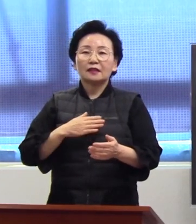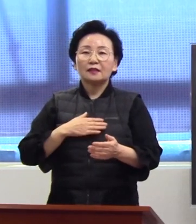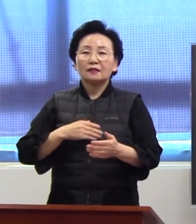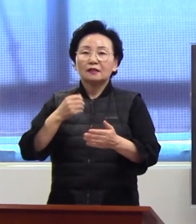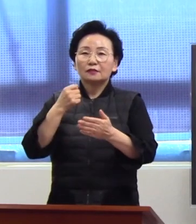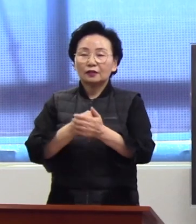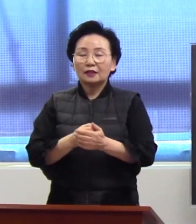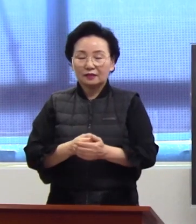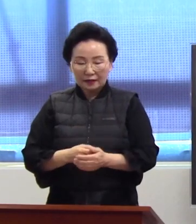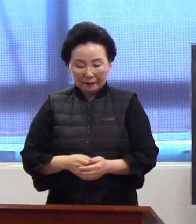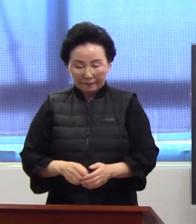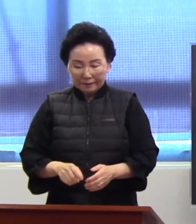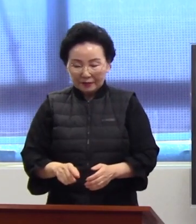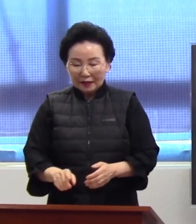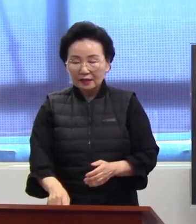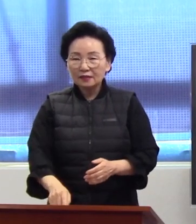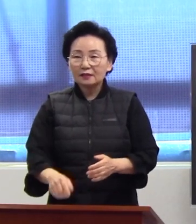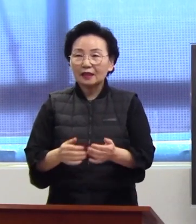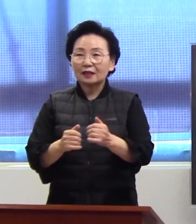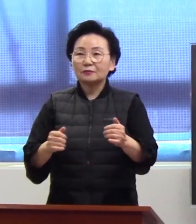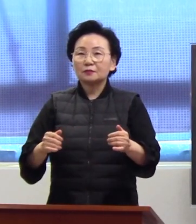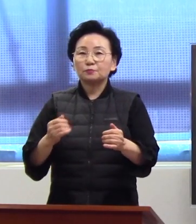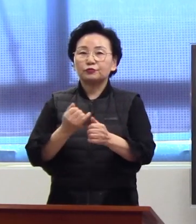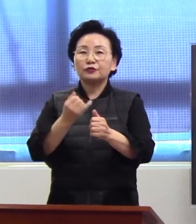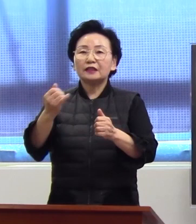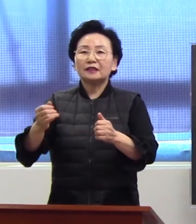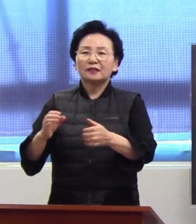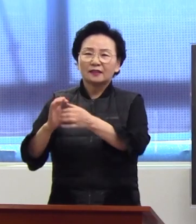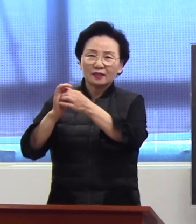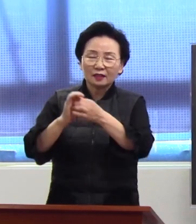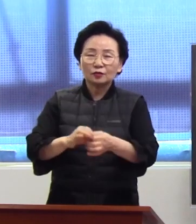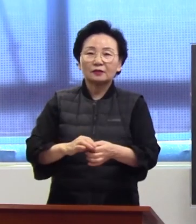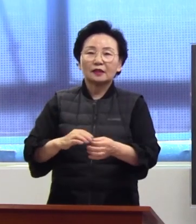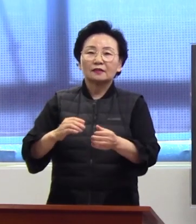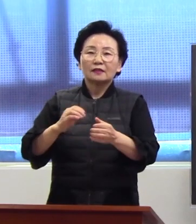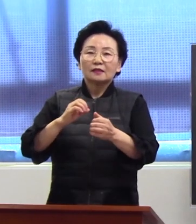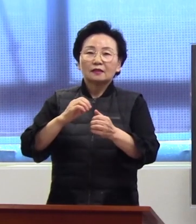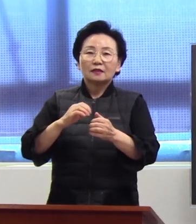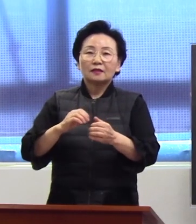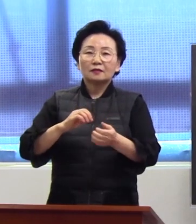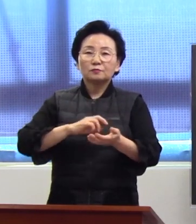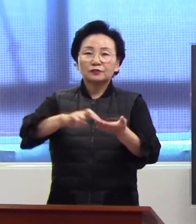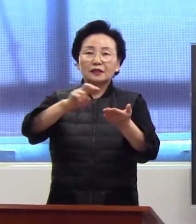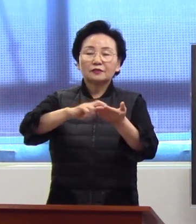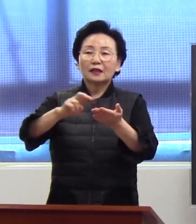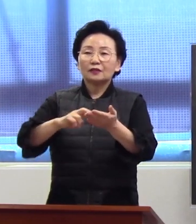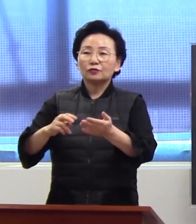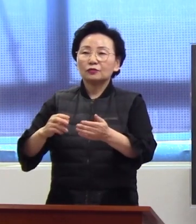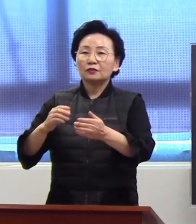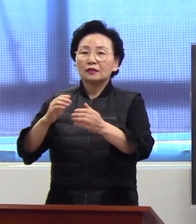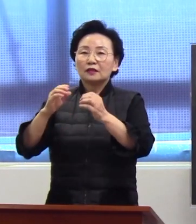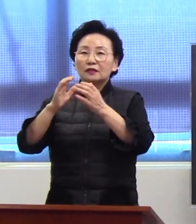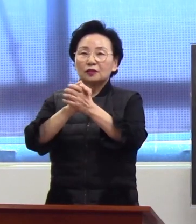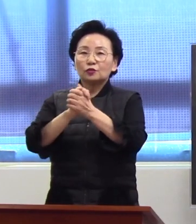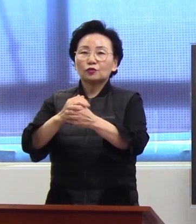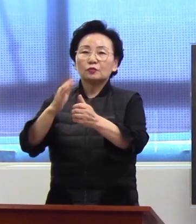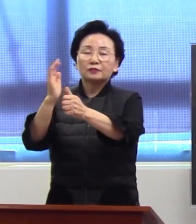제가 정했는데, 이 사람은 부인이 계속 그냥 문자로 해가지고 기도를